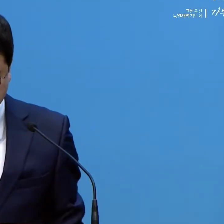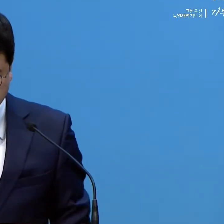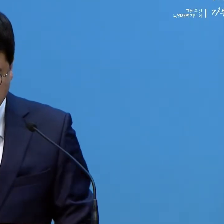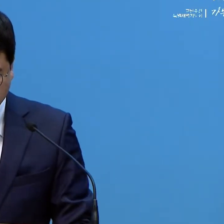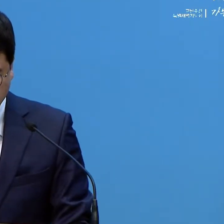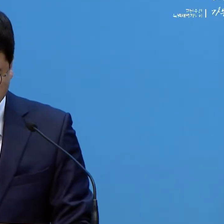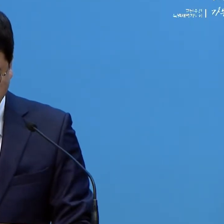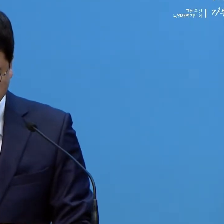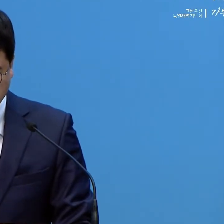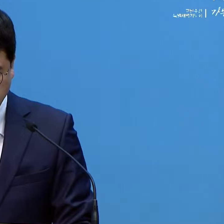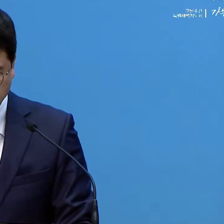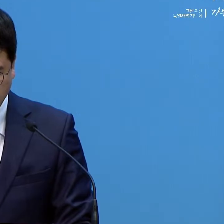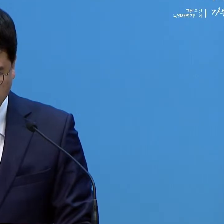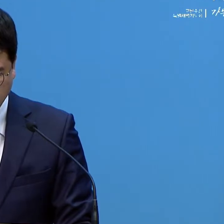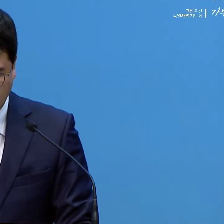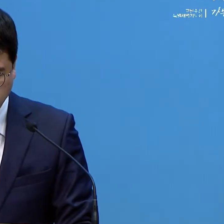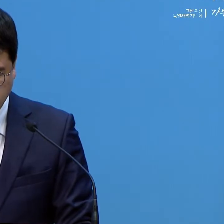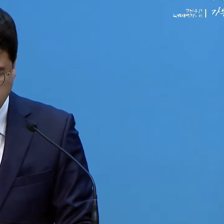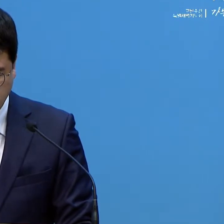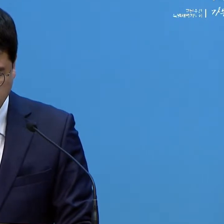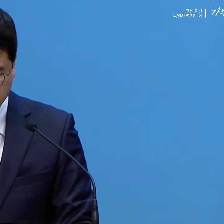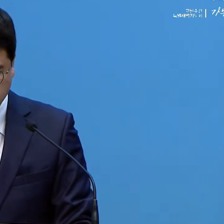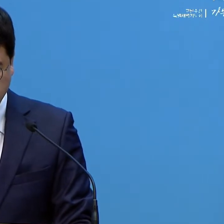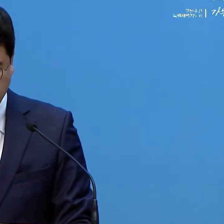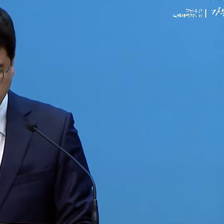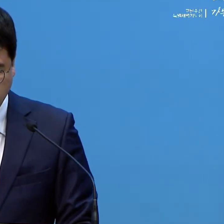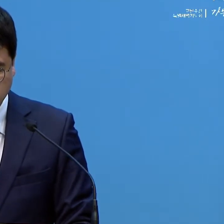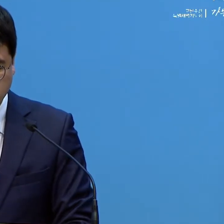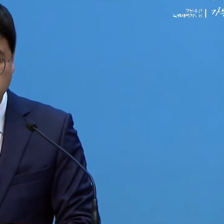말씀 우리 구주 예수님의 이름으로 기도합니다.